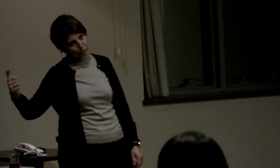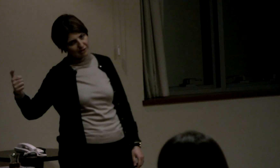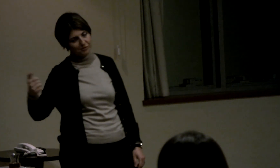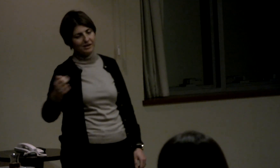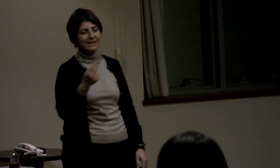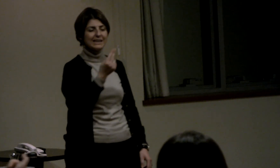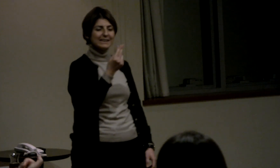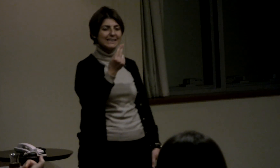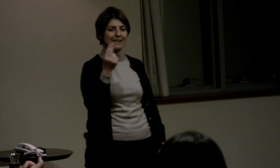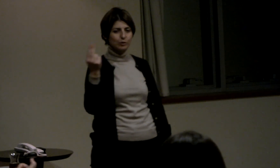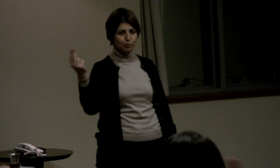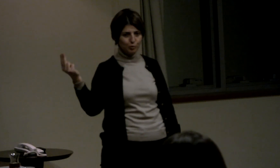tarafa, 700,